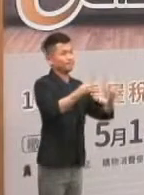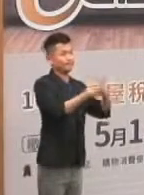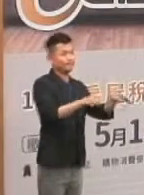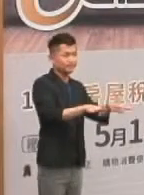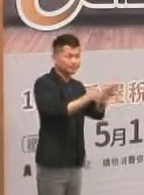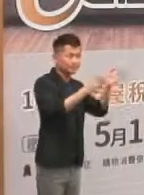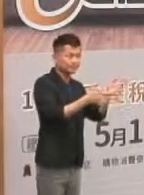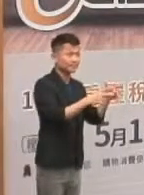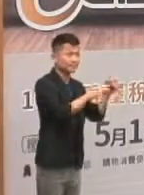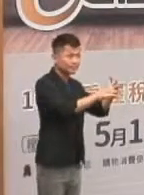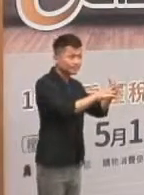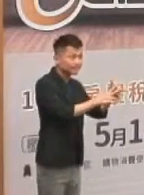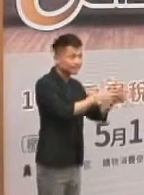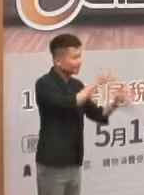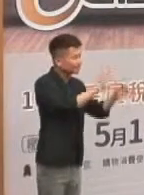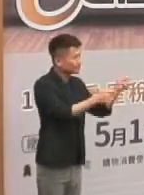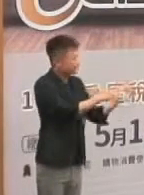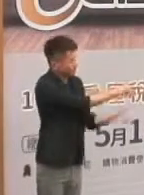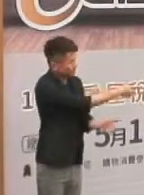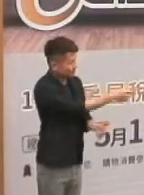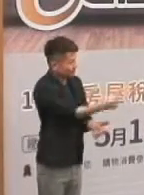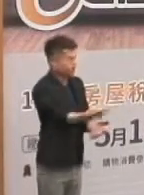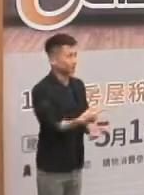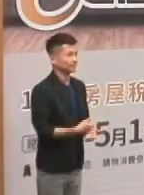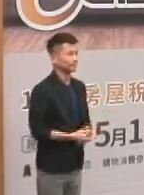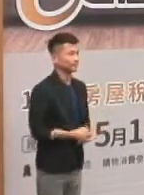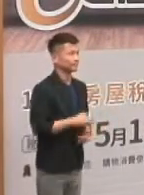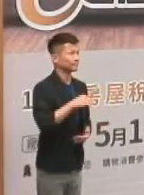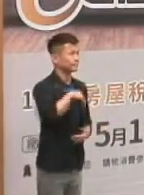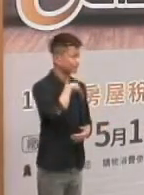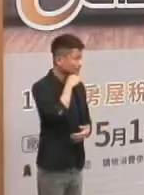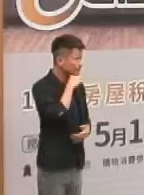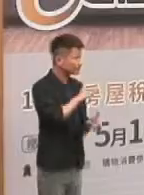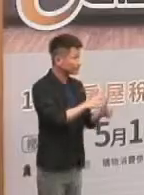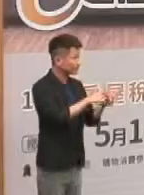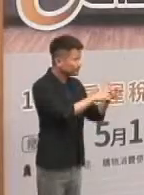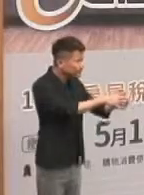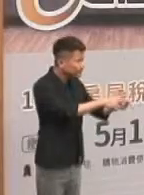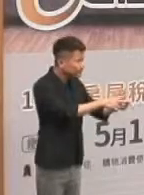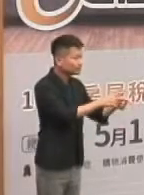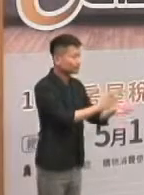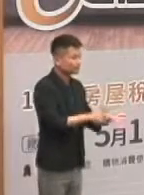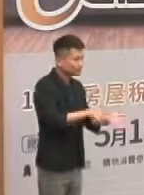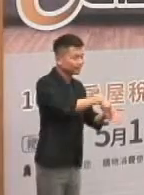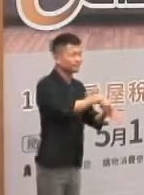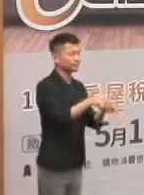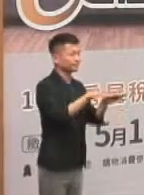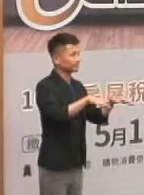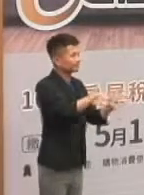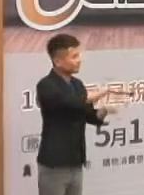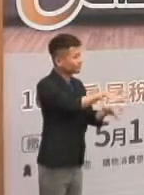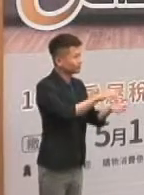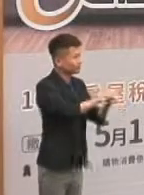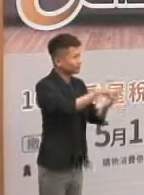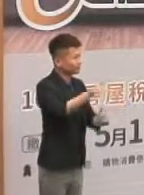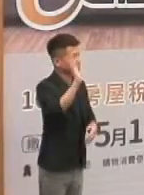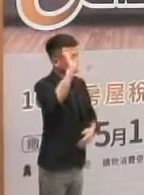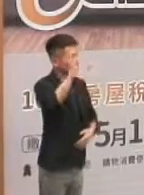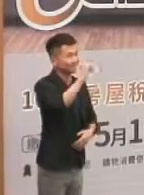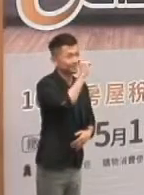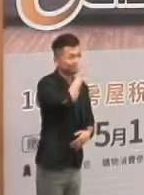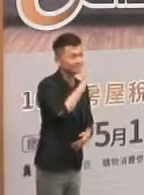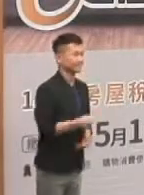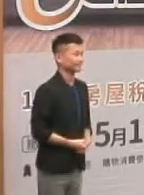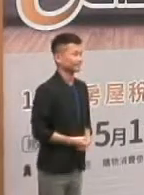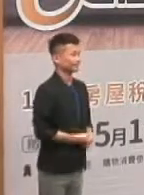开始要介绍莅临的各位长官，待会呢我们也请介绍到的各位长官起身向现场的媒体朋友们来挥手示